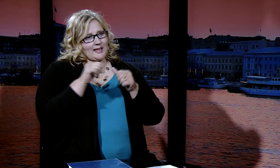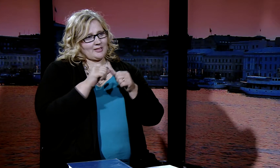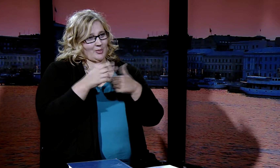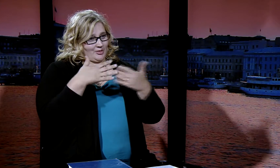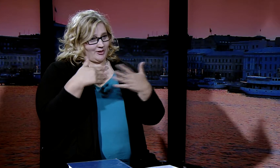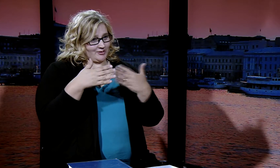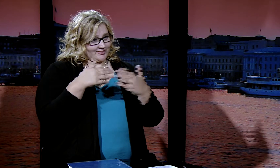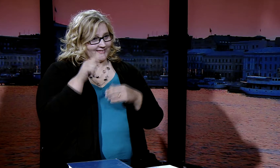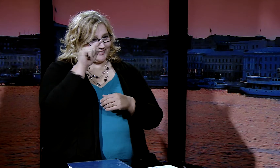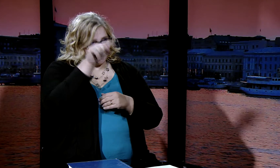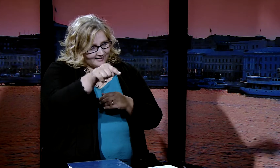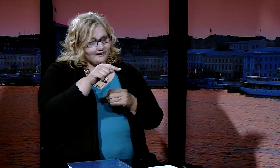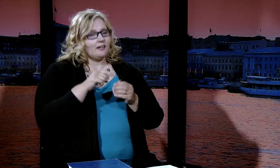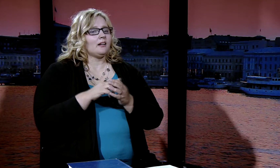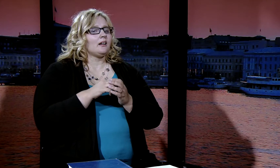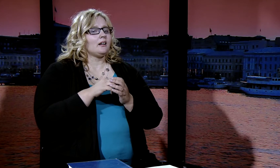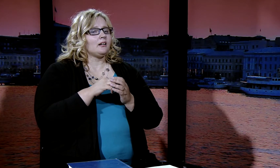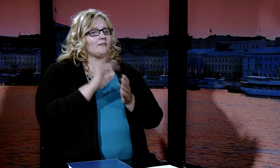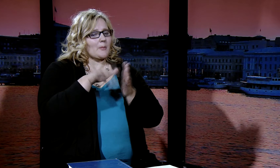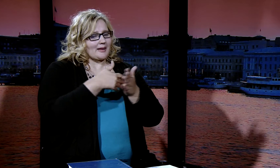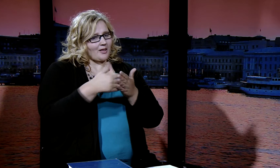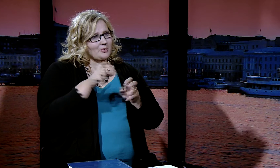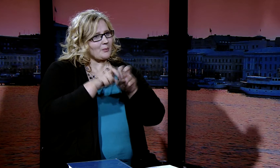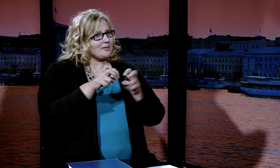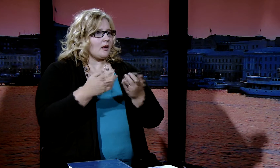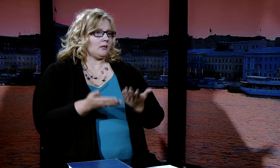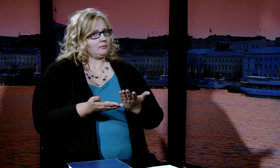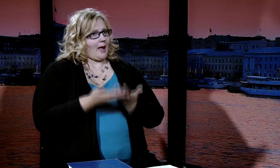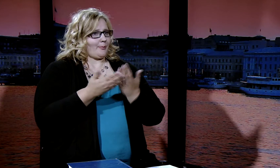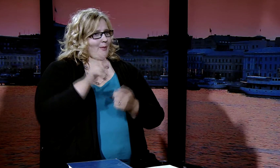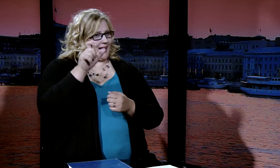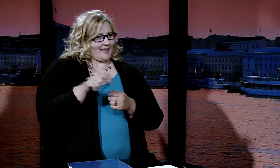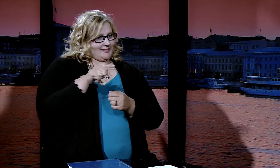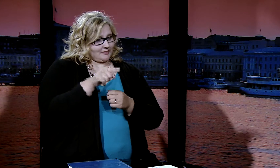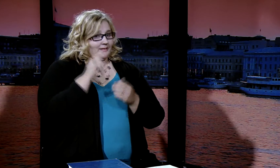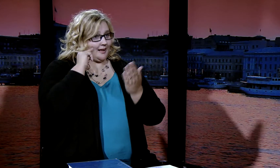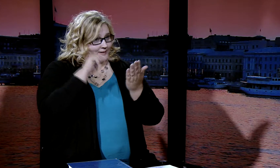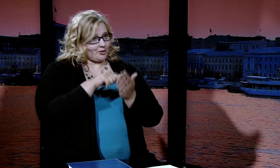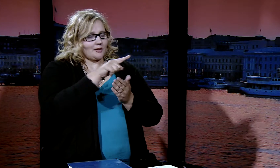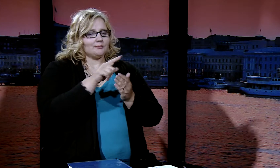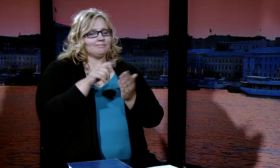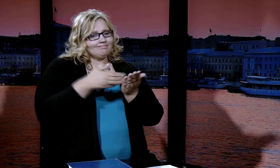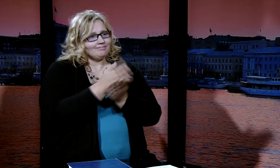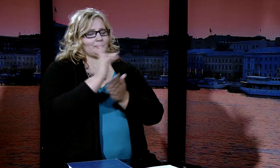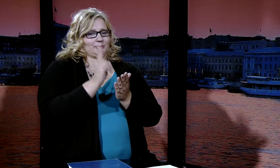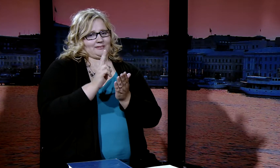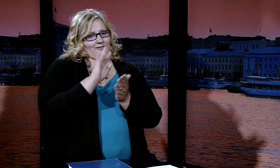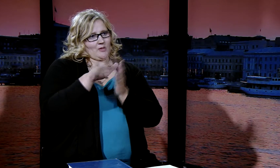liitossa tutkimusapulaisena ja ollut mukana sanakirjaprojektissa, jonka tuloksena valmistui tämä suomalaisen